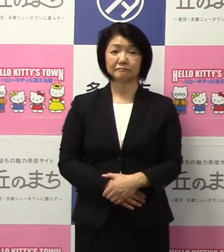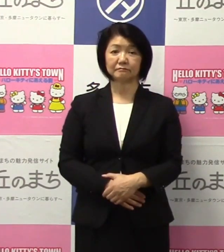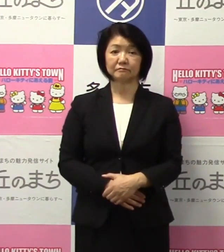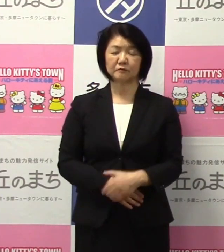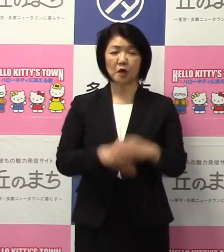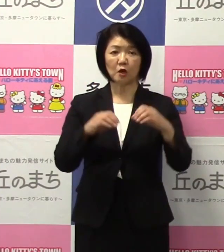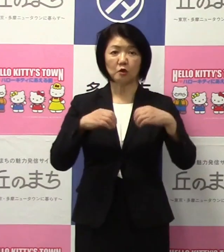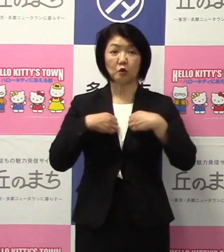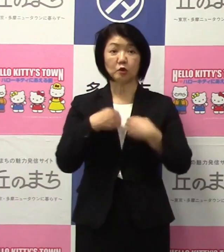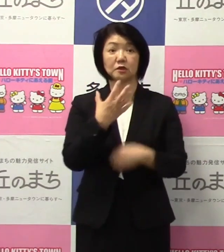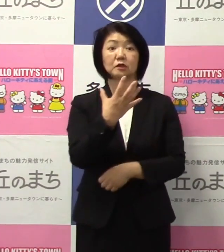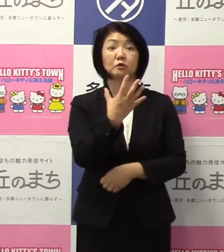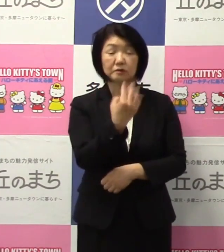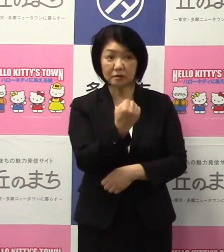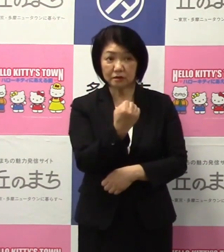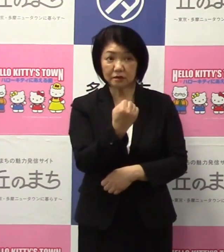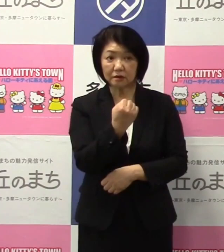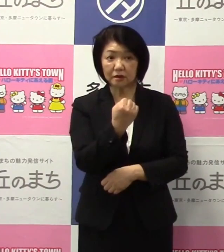陽性者数、